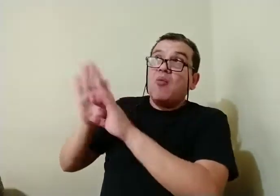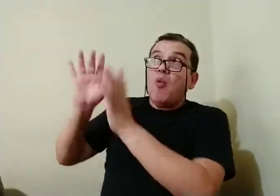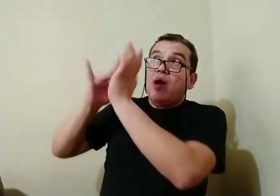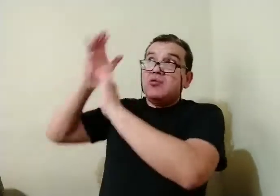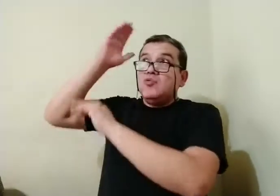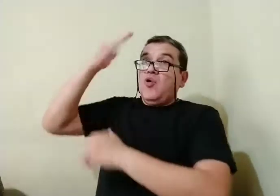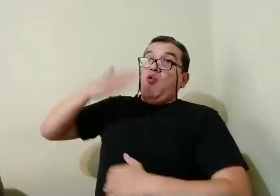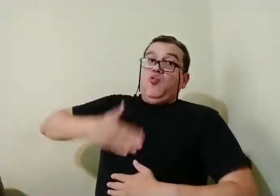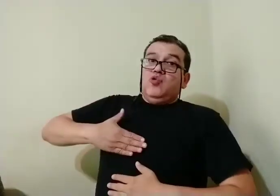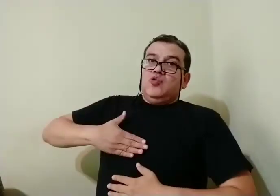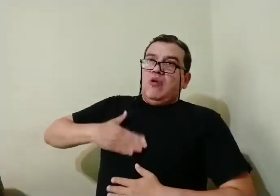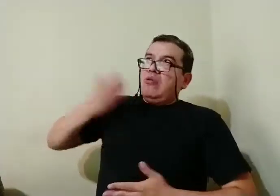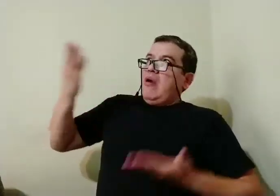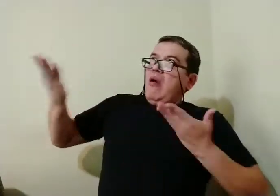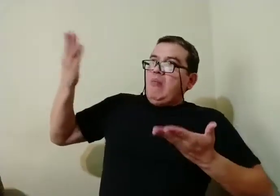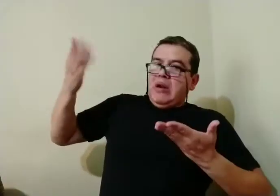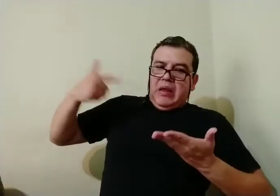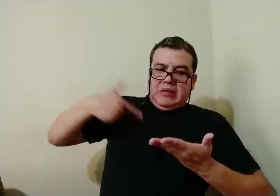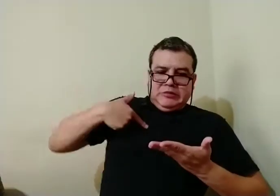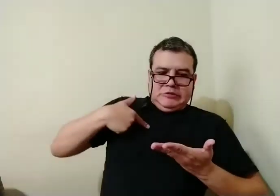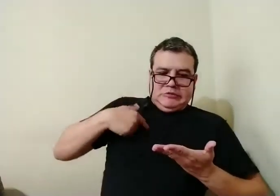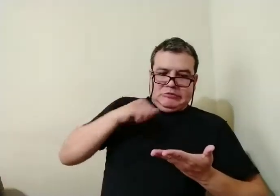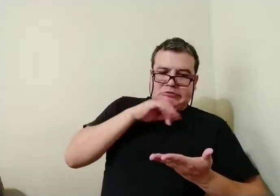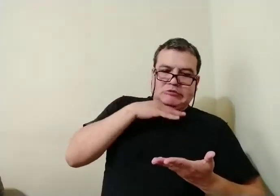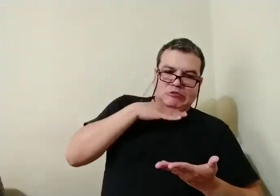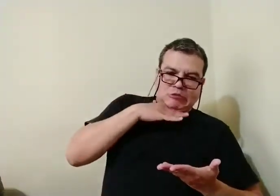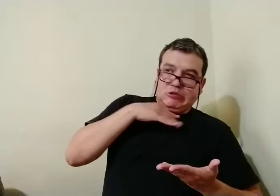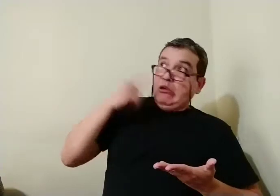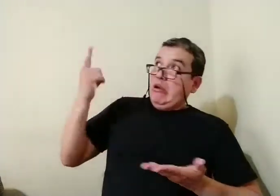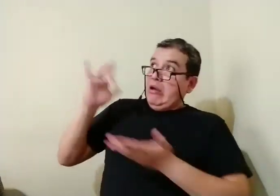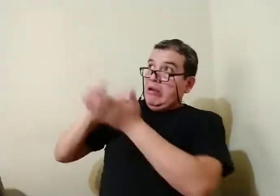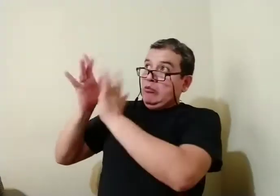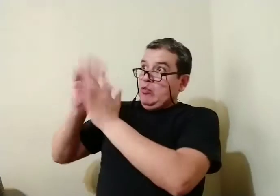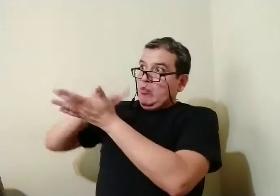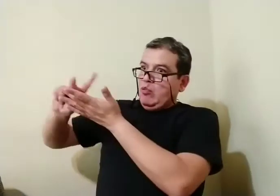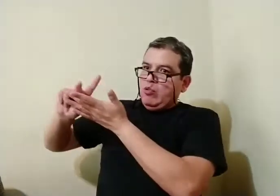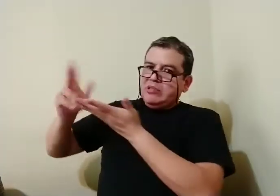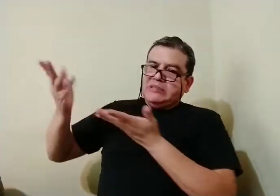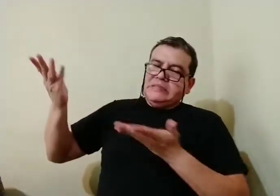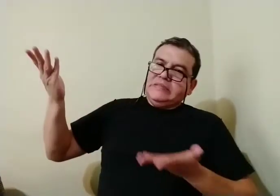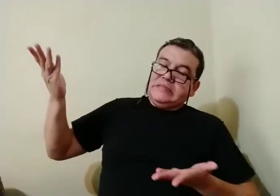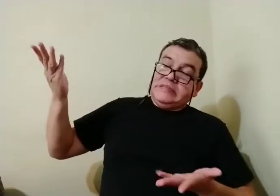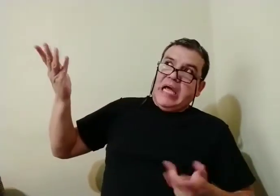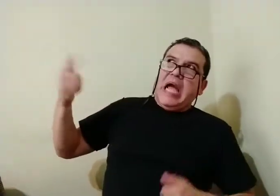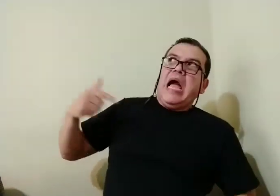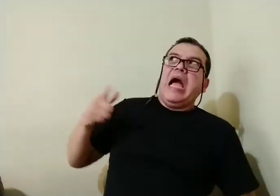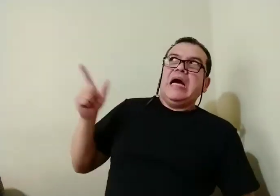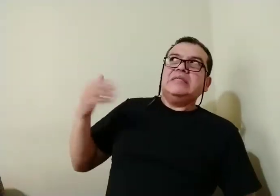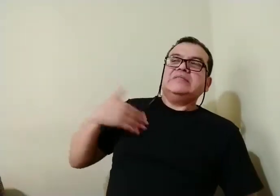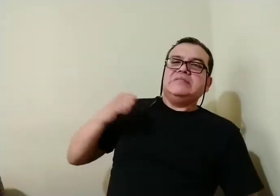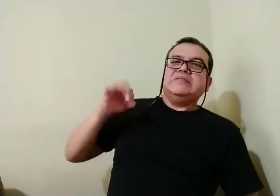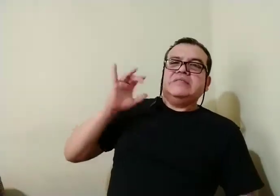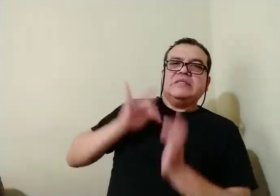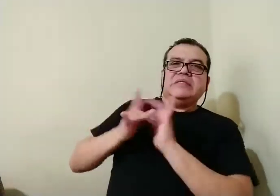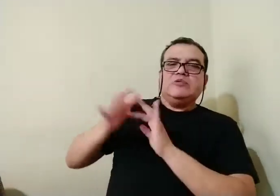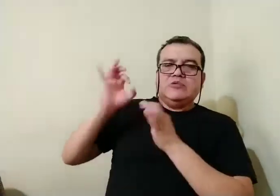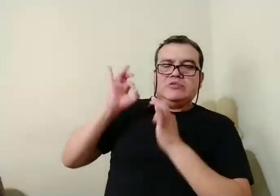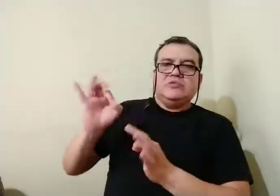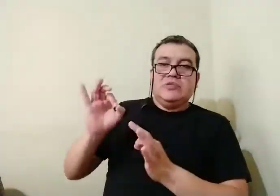El Espíritu Santo señala lo malo que somos y revela cuán bueno,